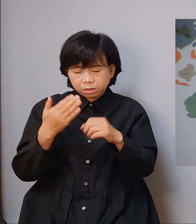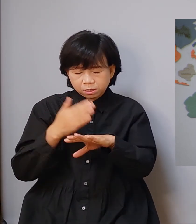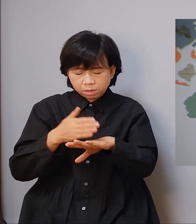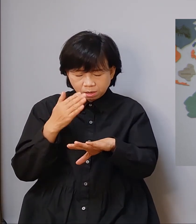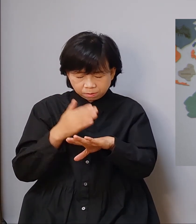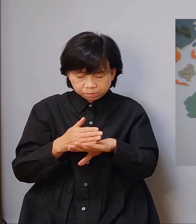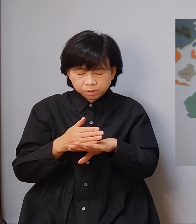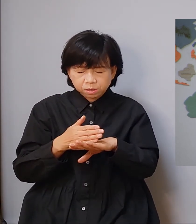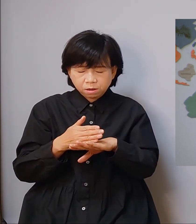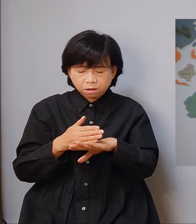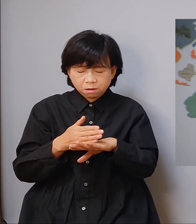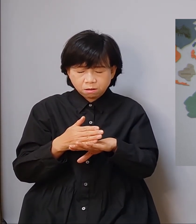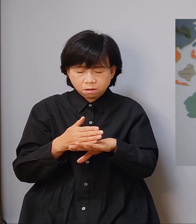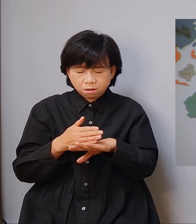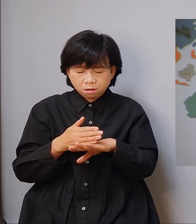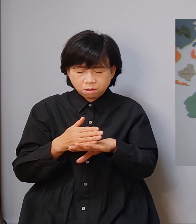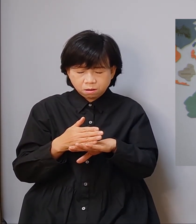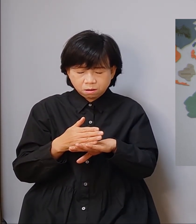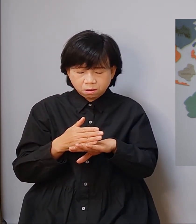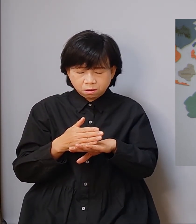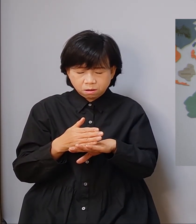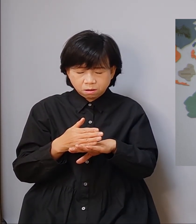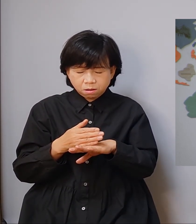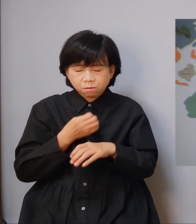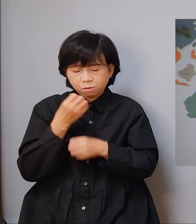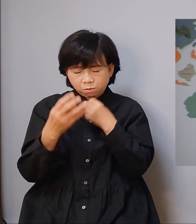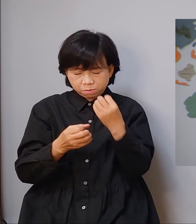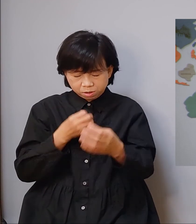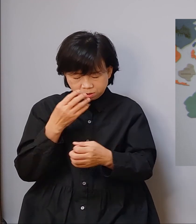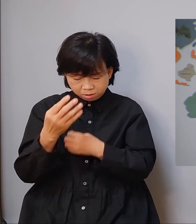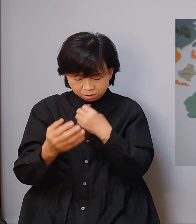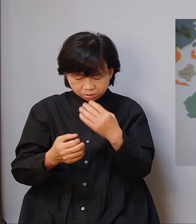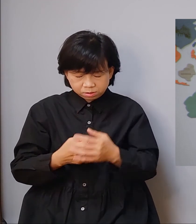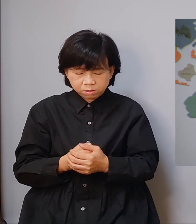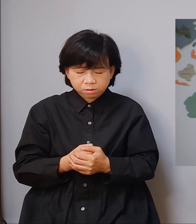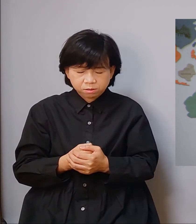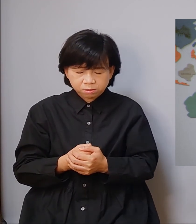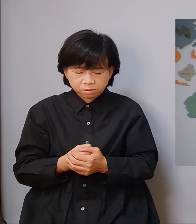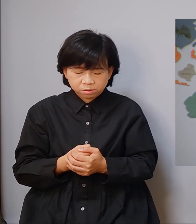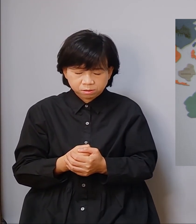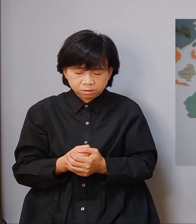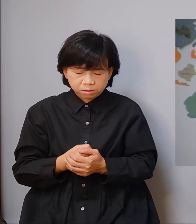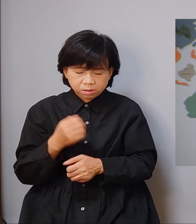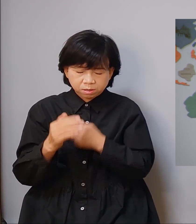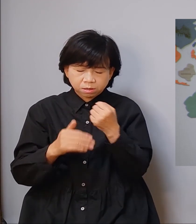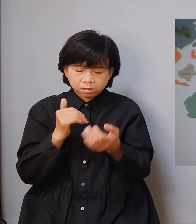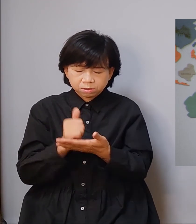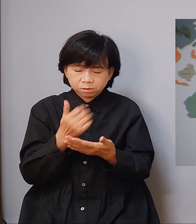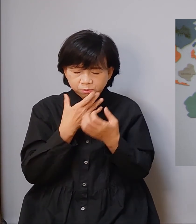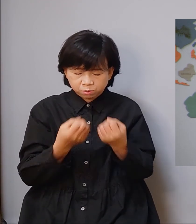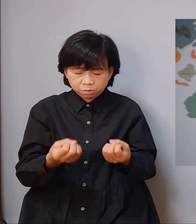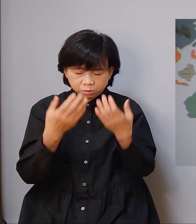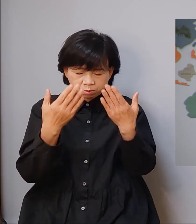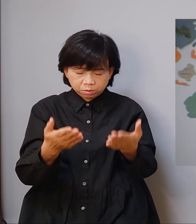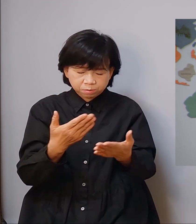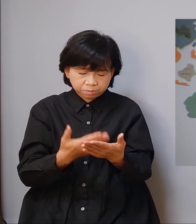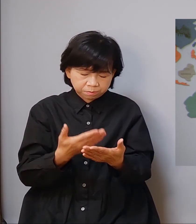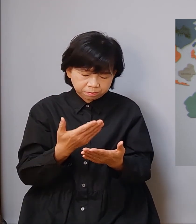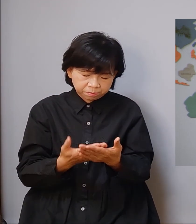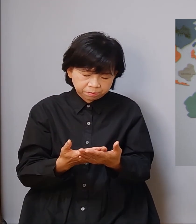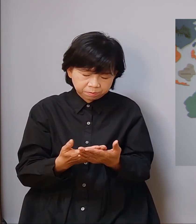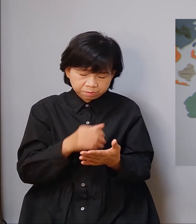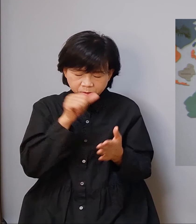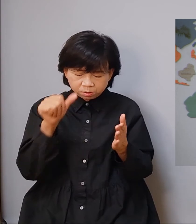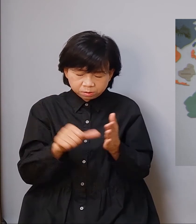있는, 꽉 눌렀을 때 이러한 은혜들이 머금은 것들이 나올 수 있게 하나님 축복하여 주시옵소서.